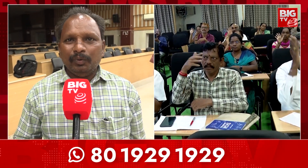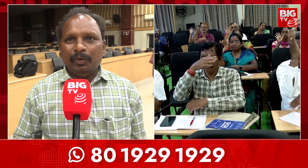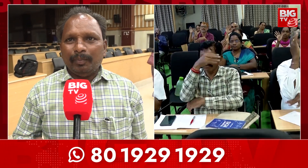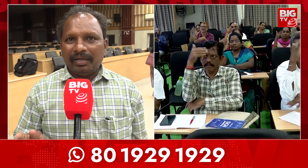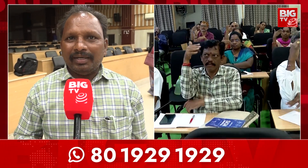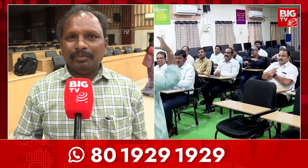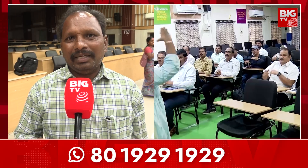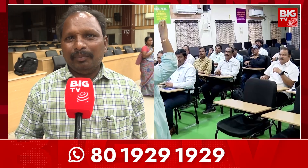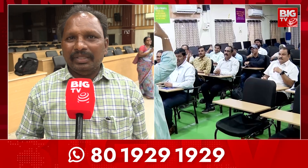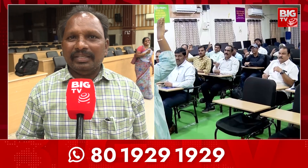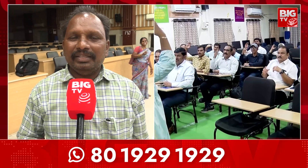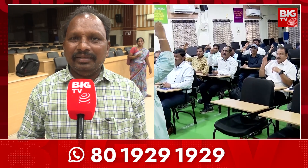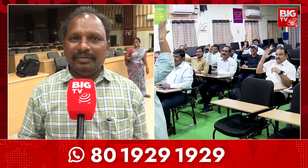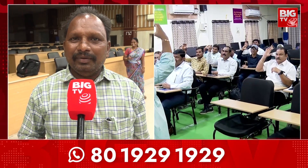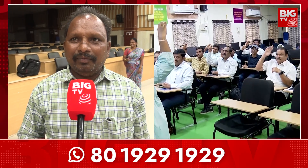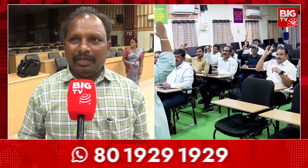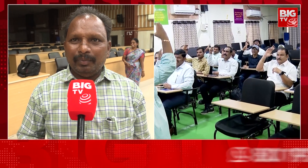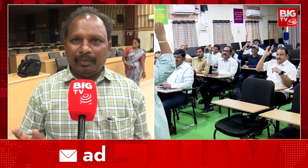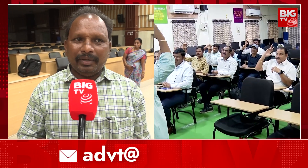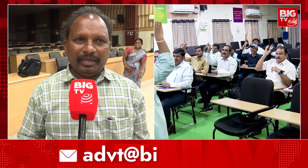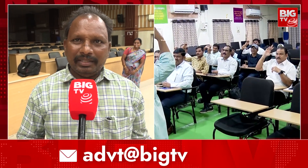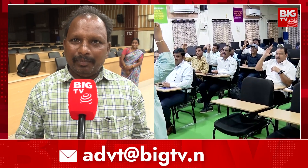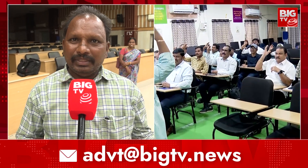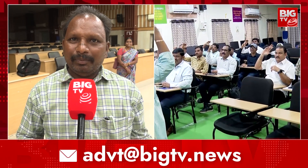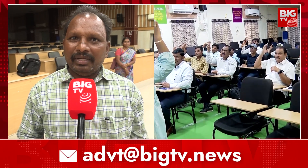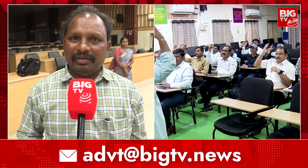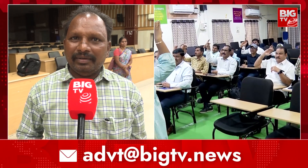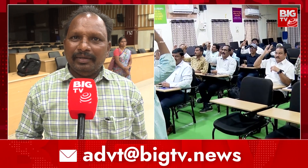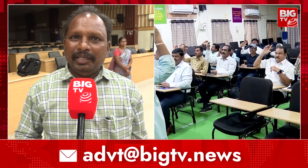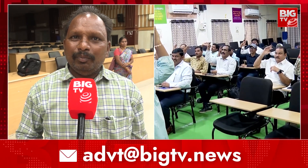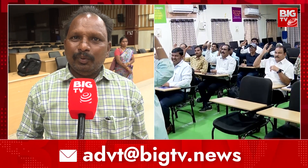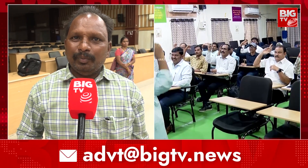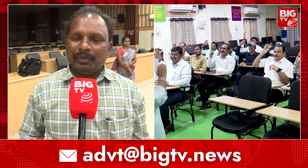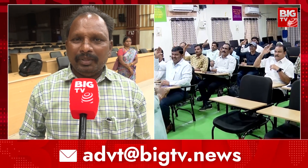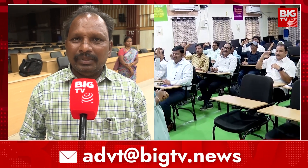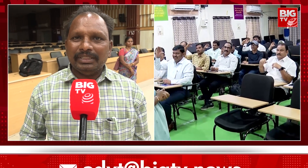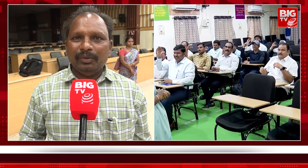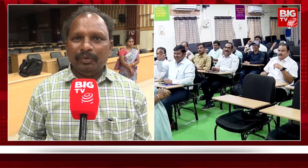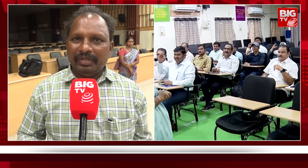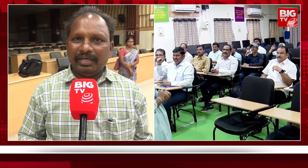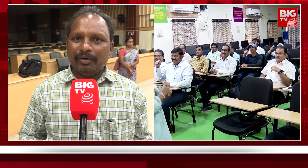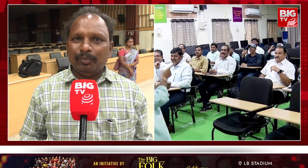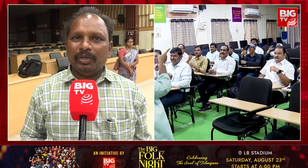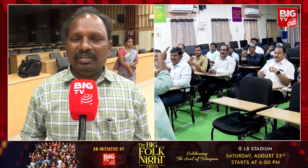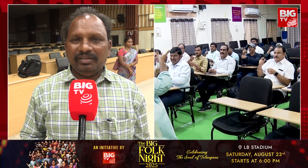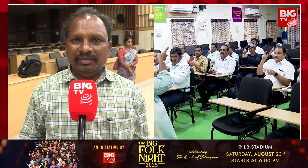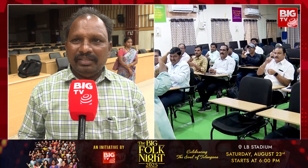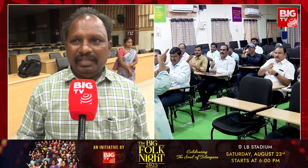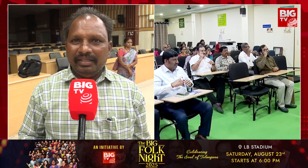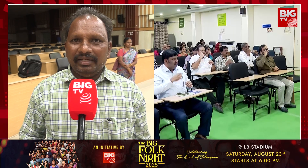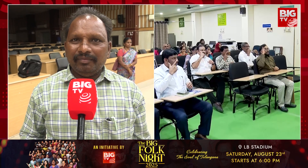ఇంతకుముందు మాట్లాడడం చాలా ఇబ్బందిగా అయ్యేది. వాళ్ళని పిలవడన్నా, ఏదైనా పని చెప్పాలన్నా, ఇప్పుడు మాకు ఏబిసిడీలు ఇవన్నీ రావడం